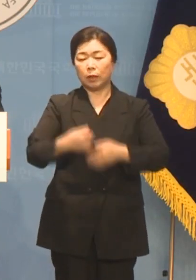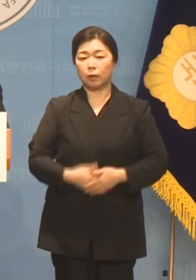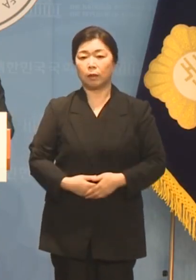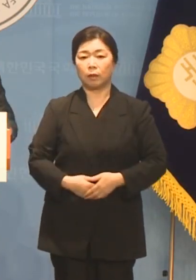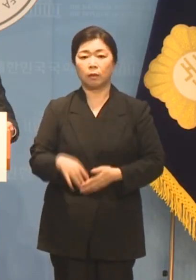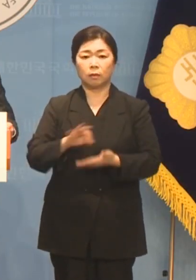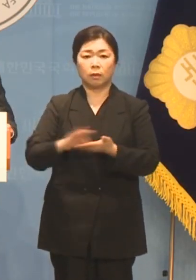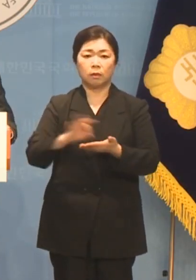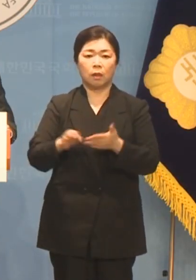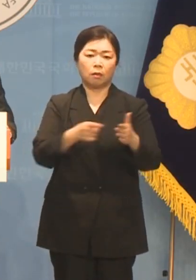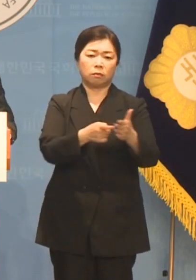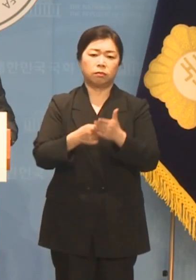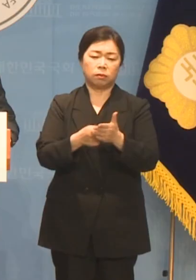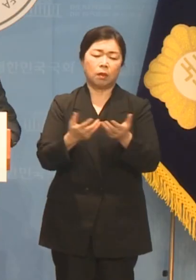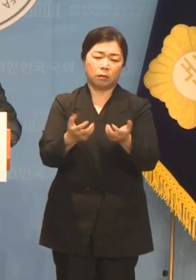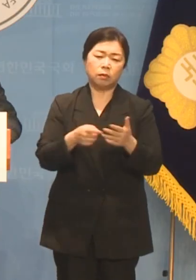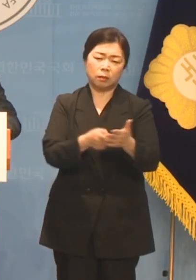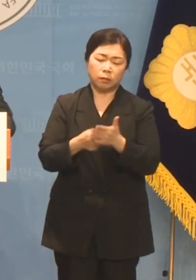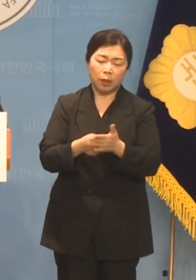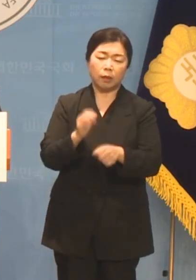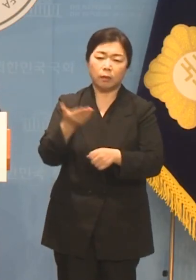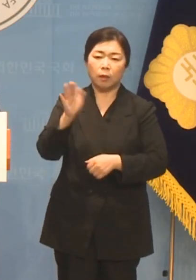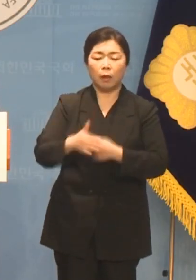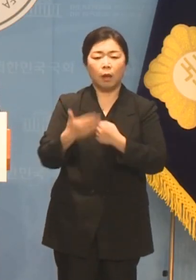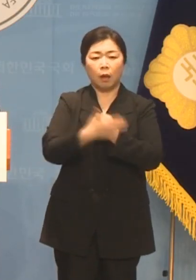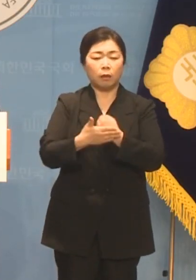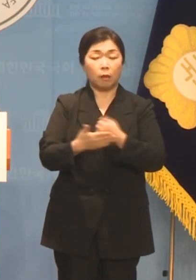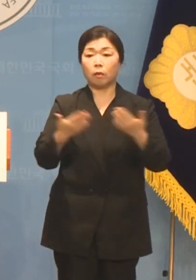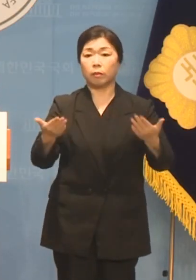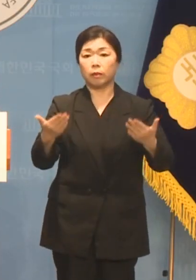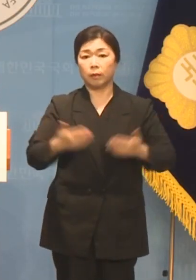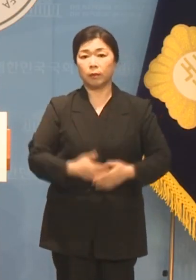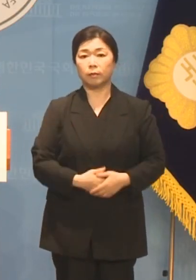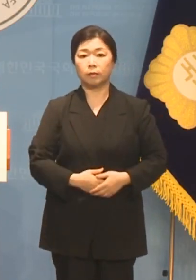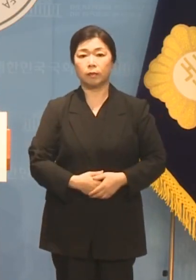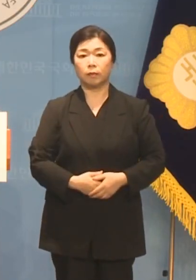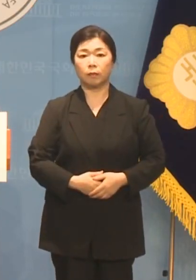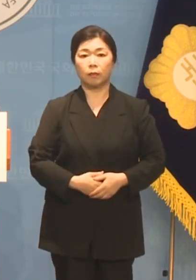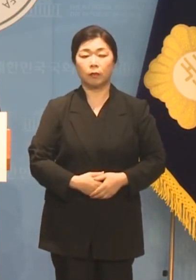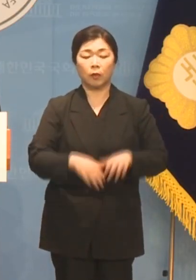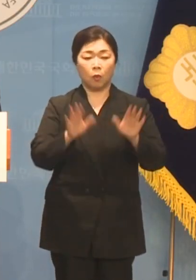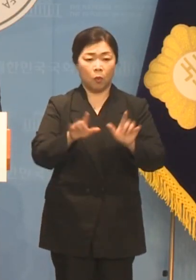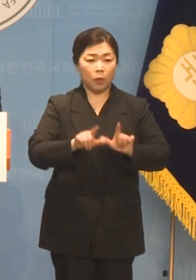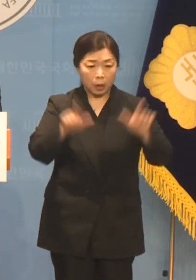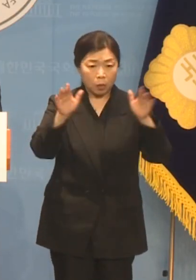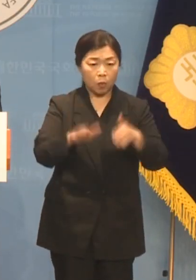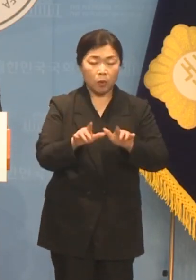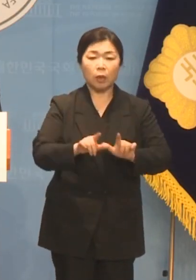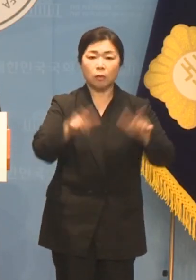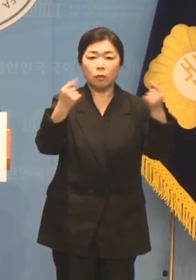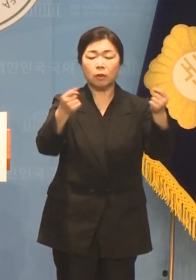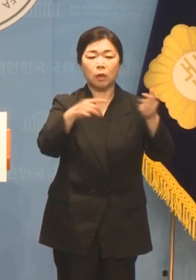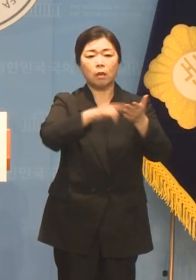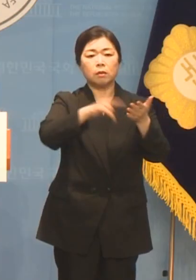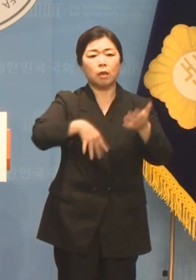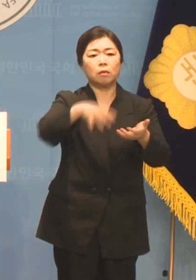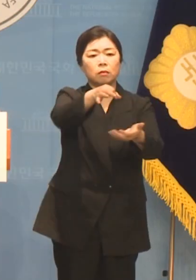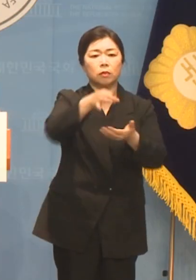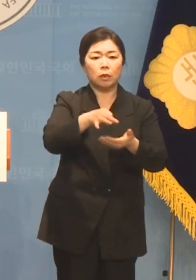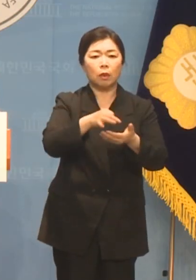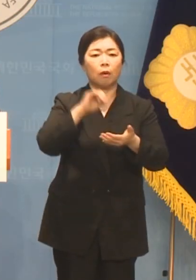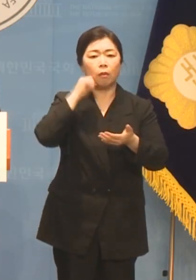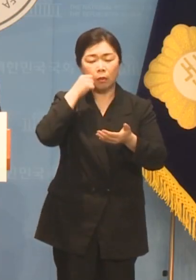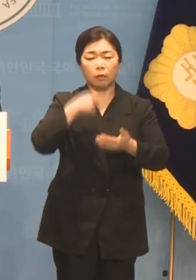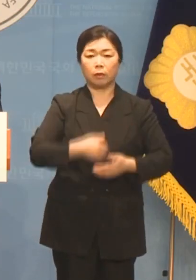그런 혜택조차도 받지 못하고 있습니다. 올해도 큰 규모의 세수 결손이 예상됩니다. 지난